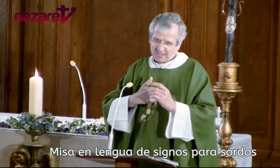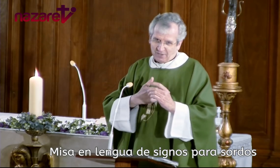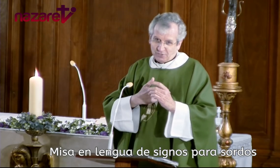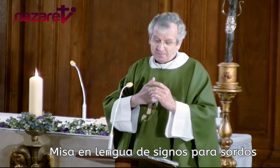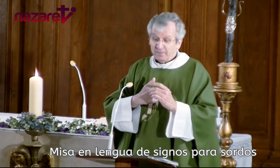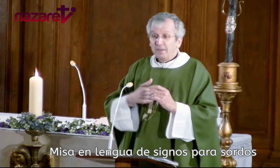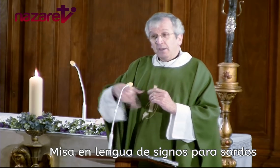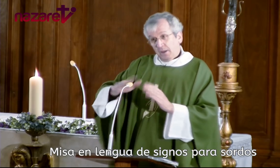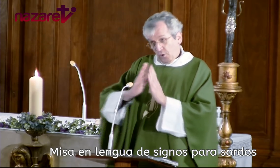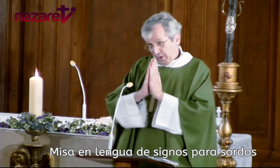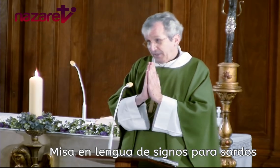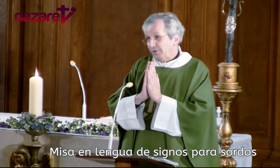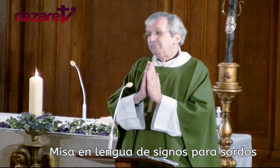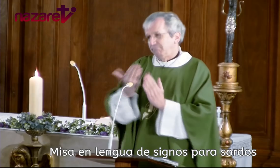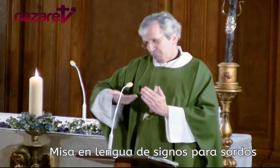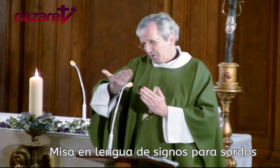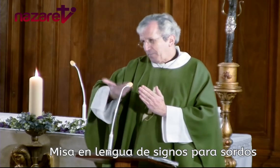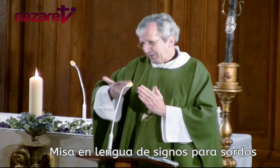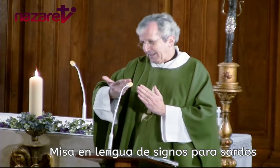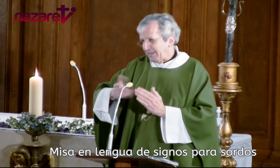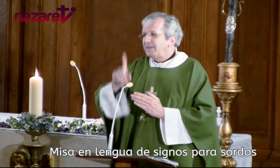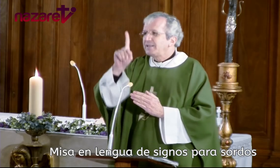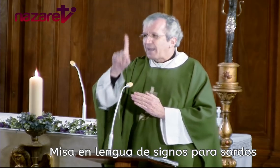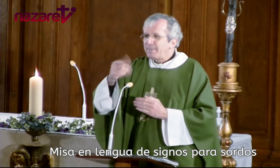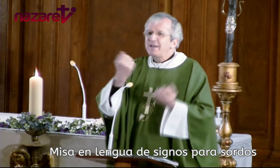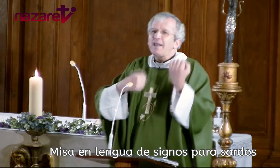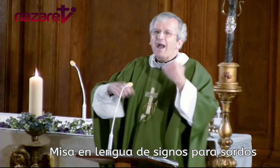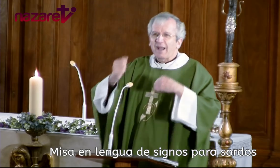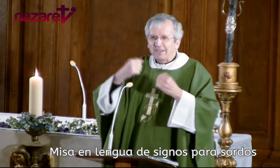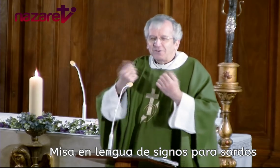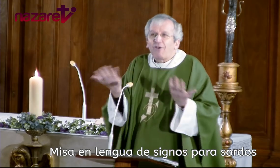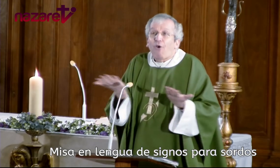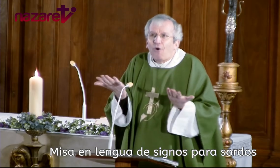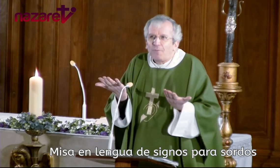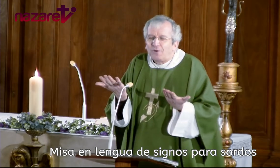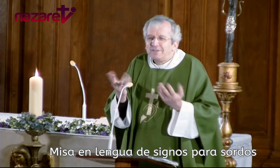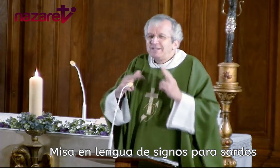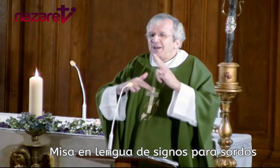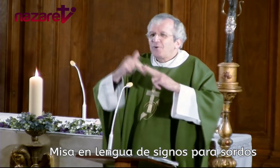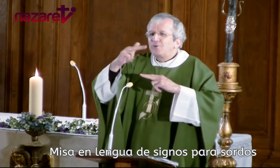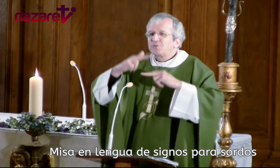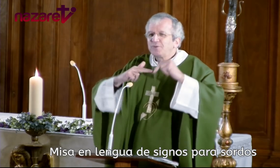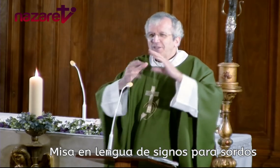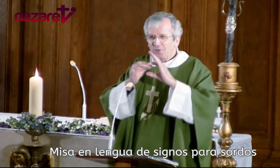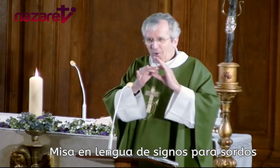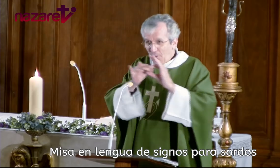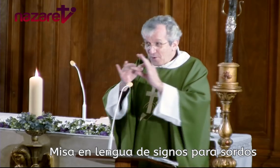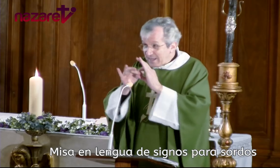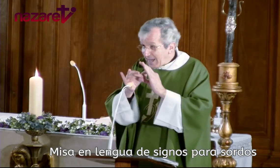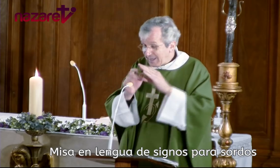cristianos. Oración muy importante, también acción. ¿Cómo? Construyendo unidad